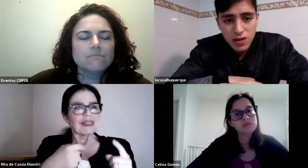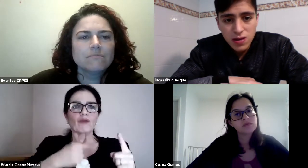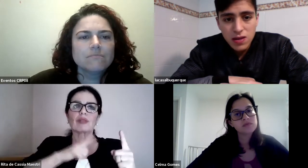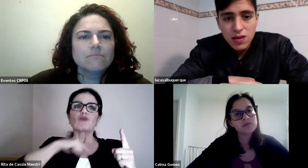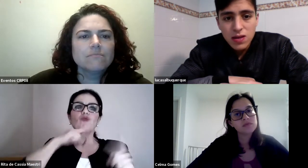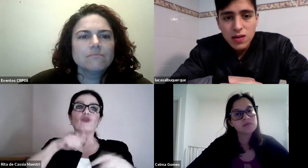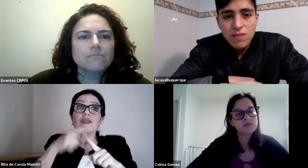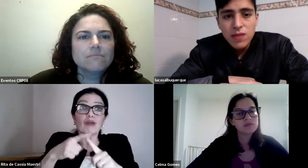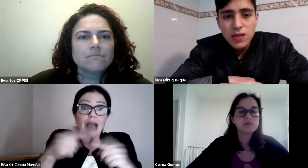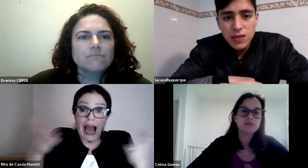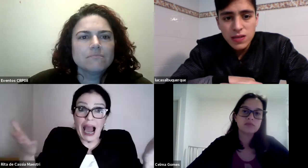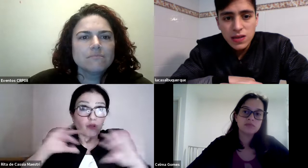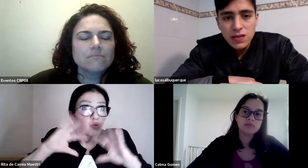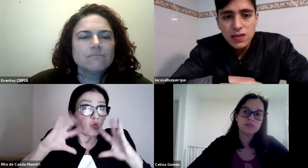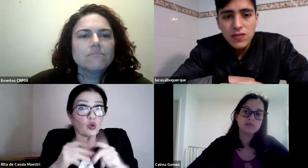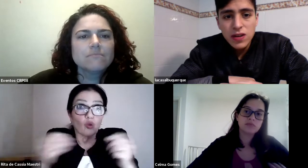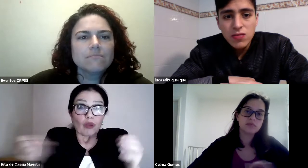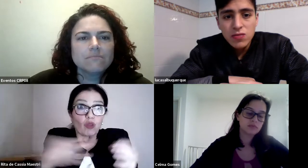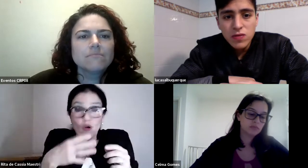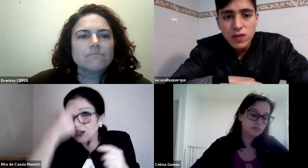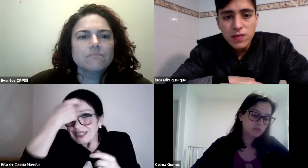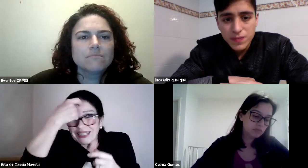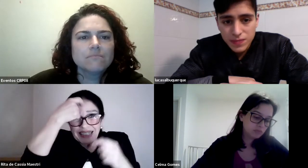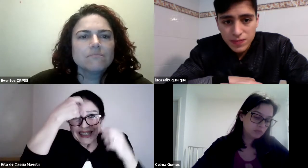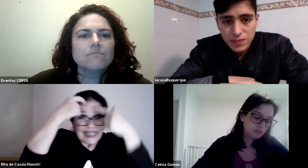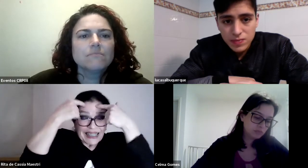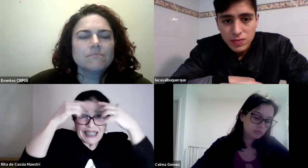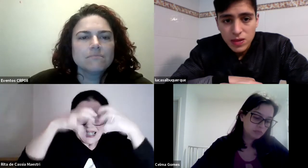novamente. Mesmo assim, às vezes fica com dúvida,